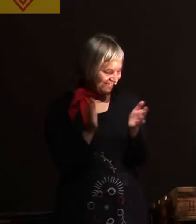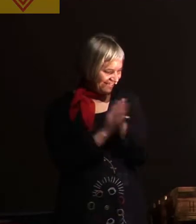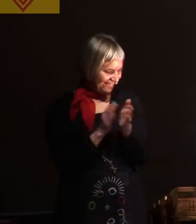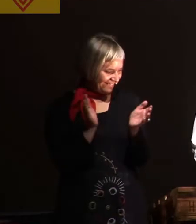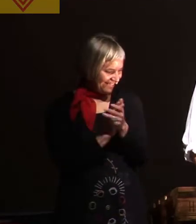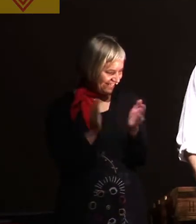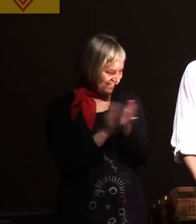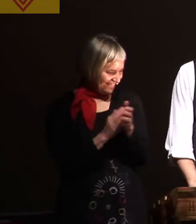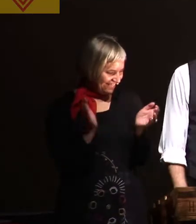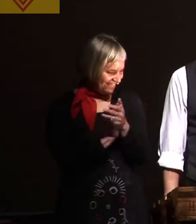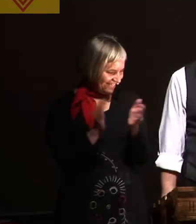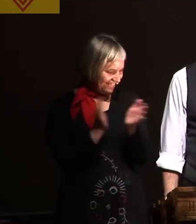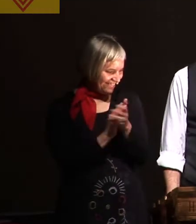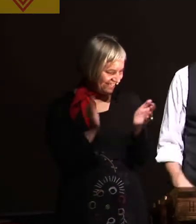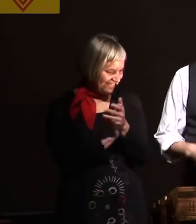I ja...